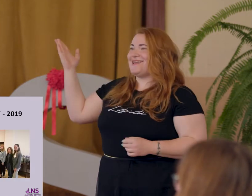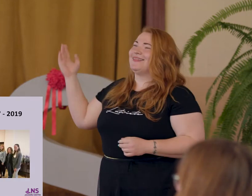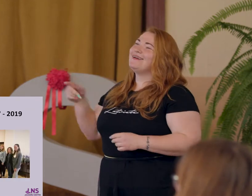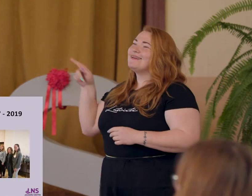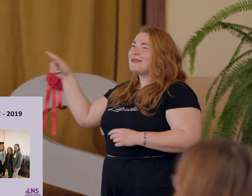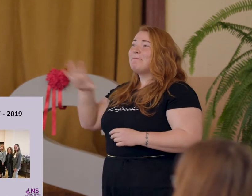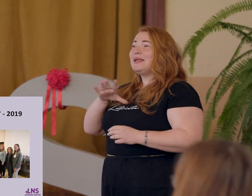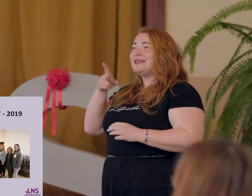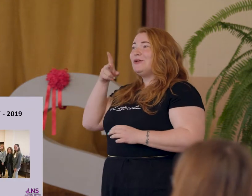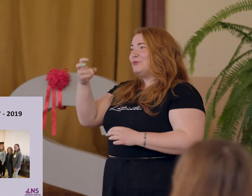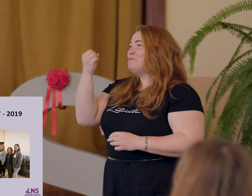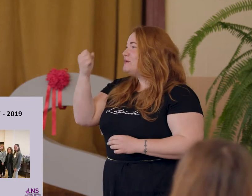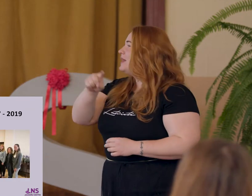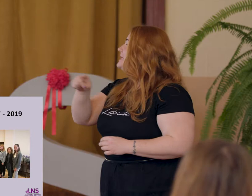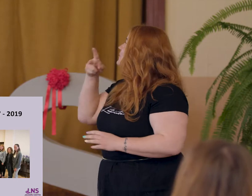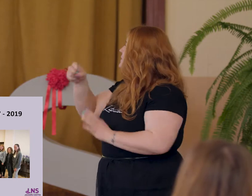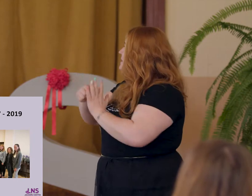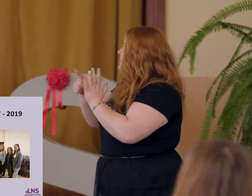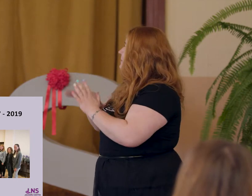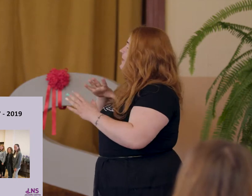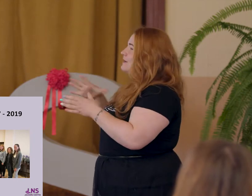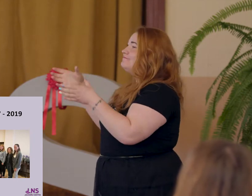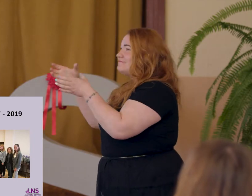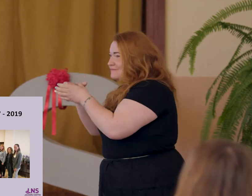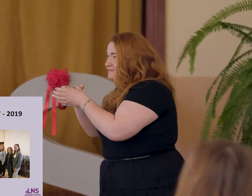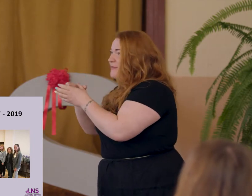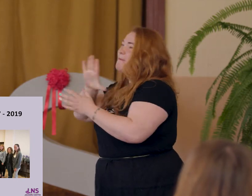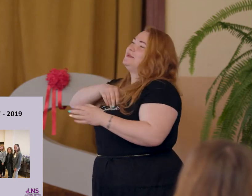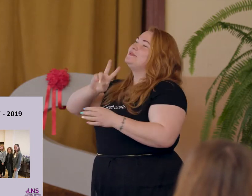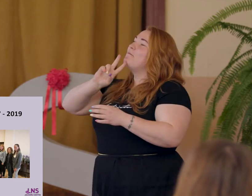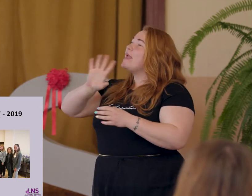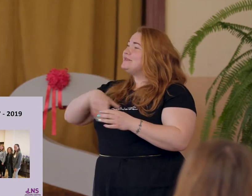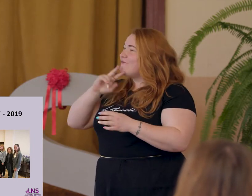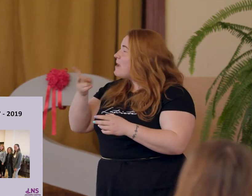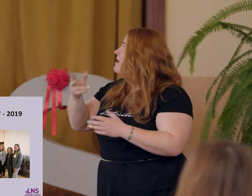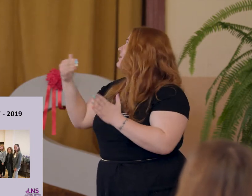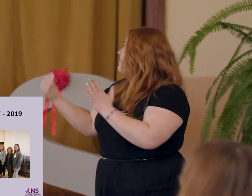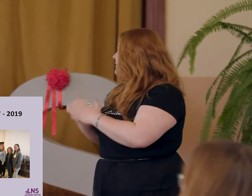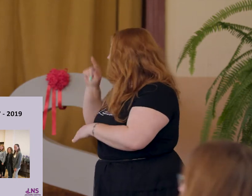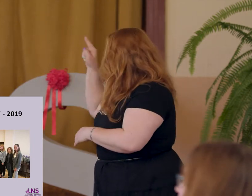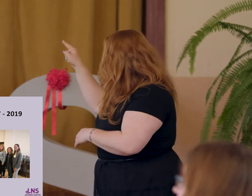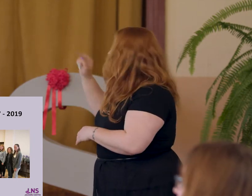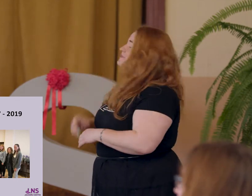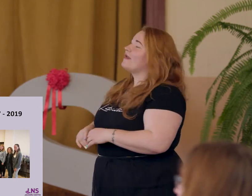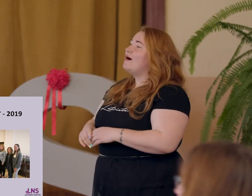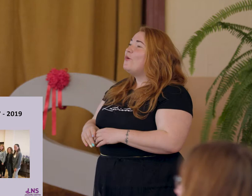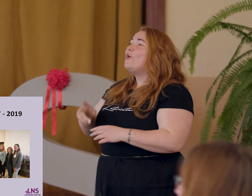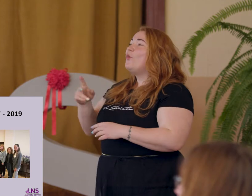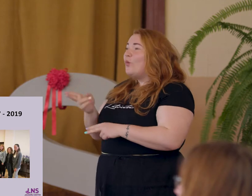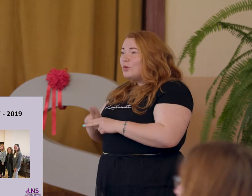Un kā jūs redzat, prezentācijā no 2015. Gada līdz 2017. Gadiem bija tāda valde. Un tagad šobrīd